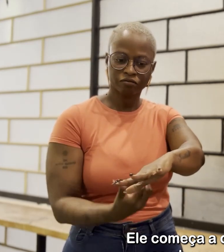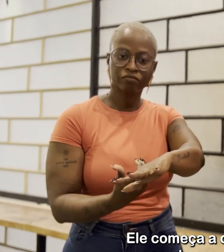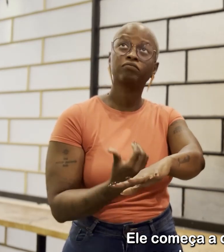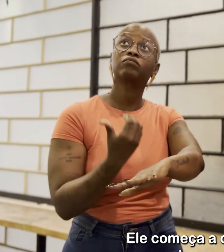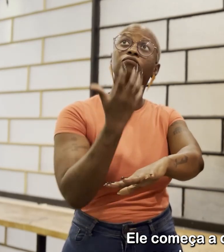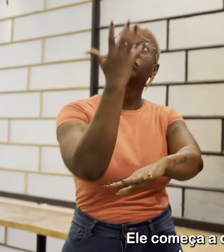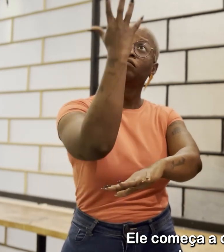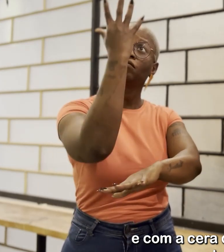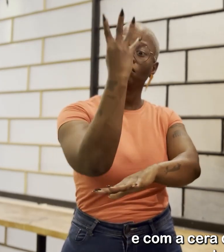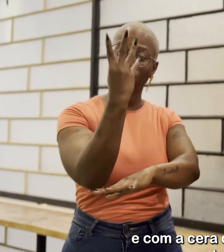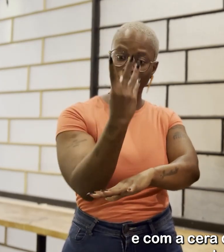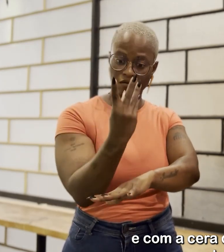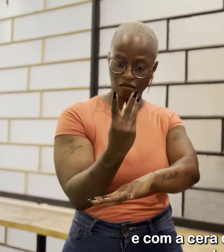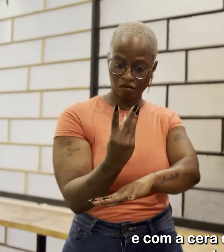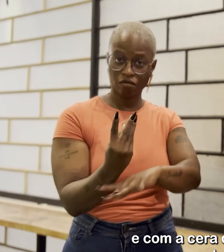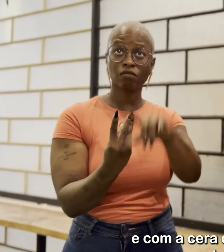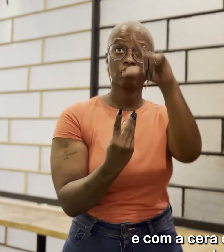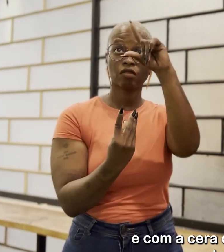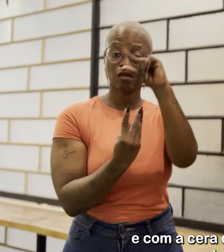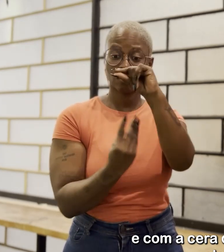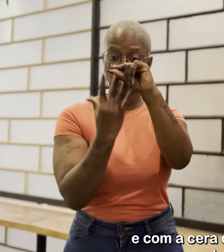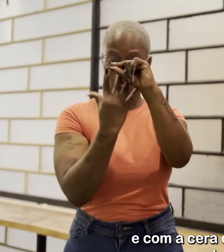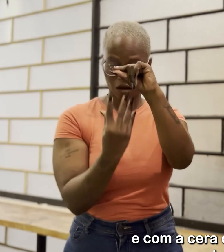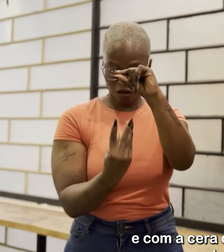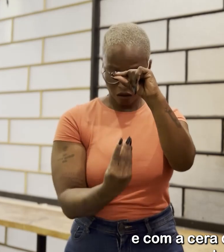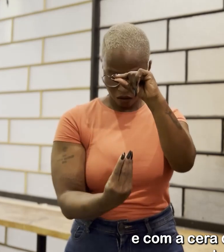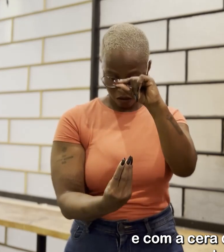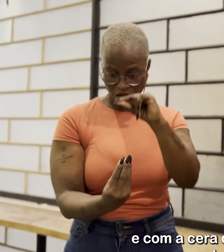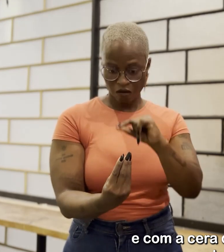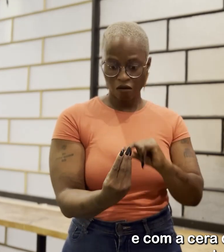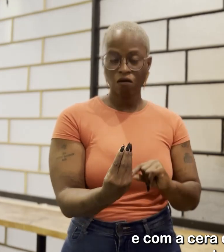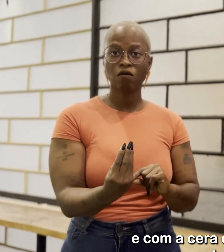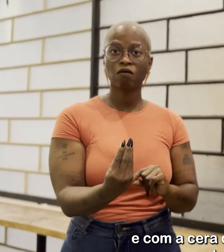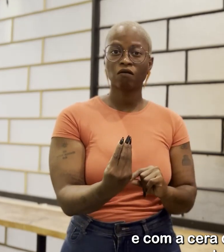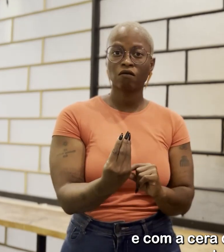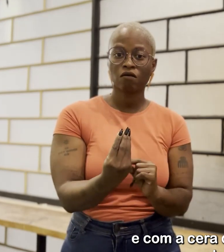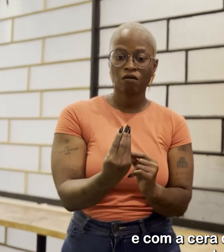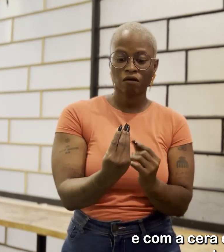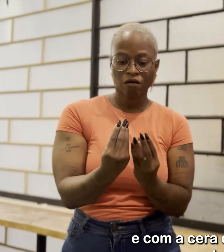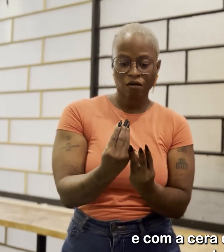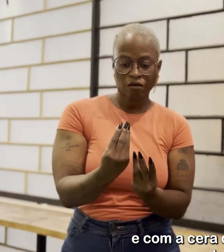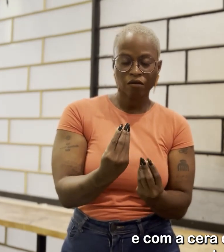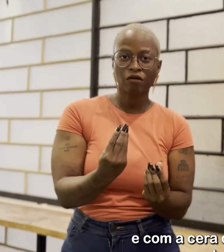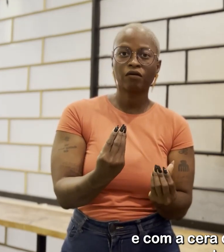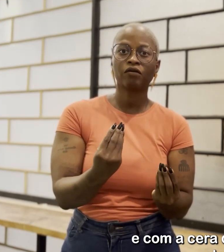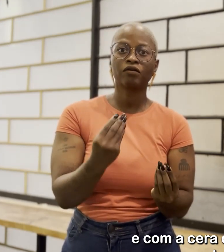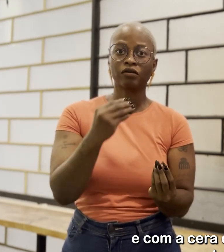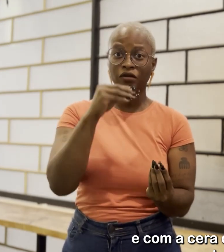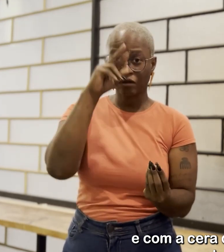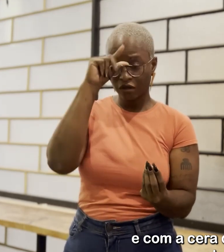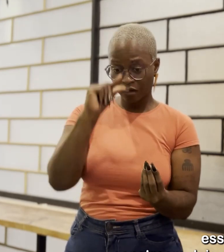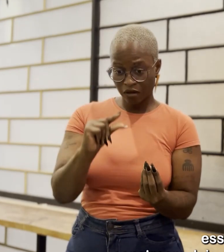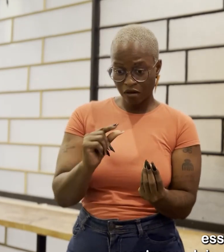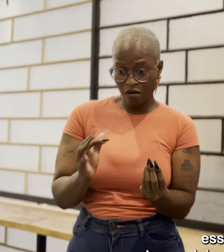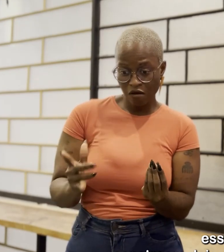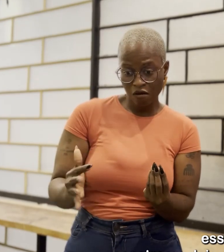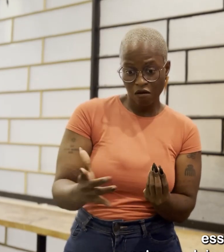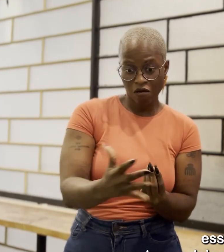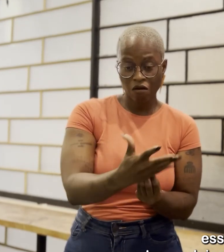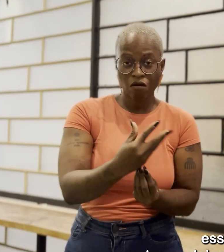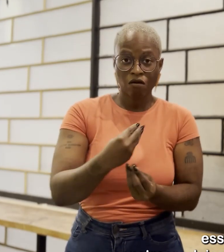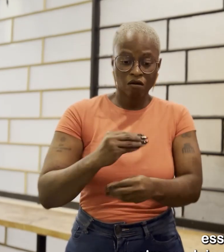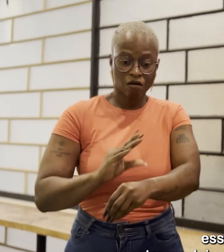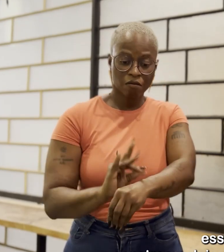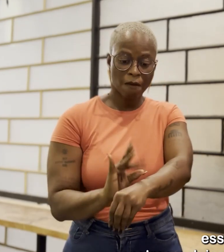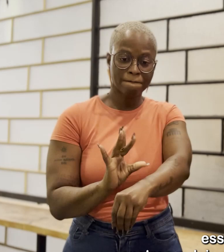pássaros, e com a cera do mel das abelhas, eles juntam essas penas